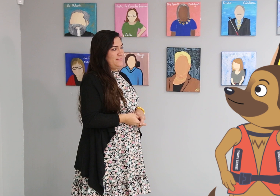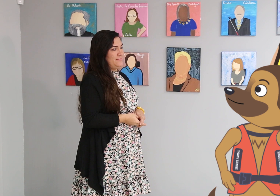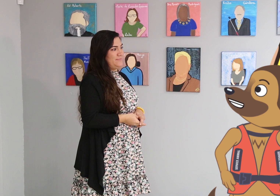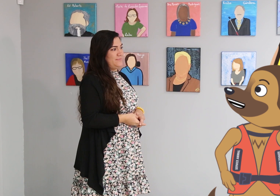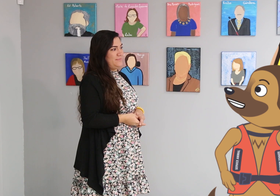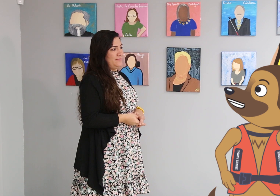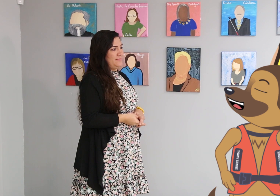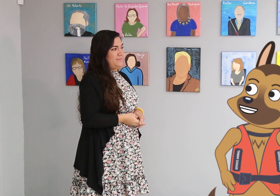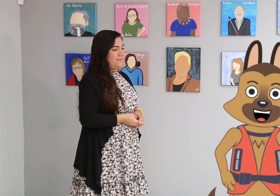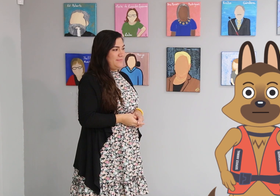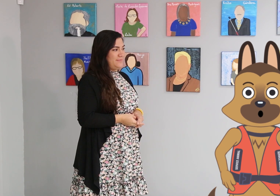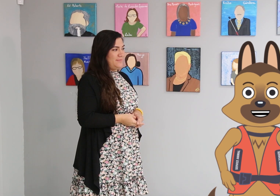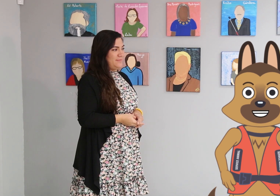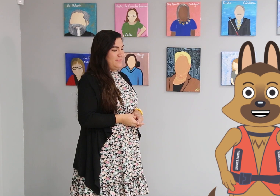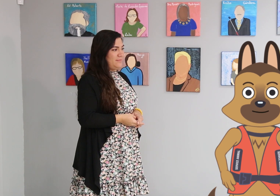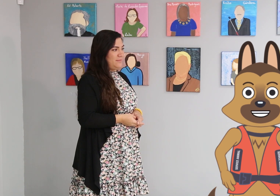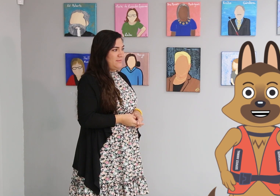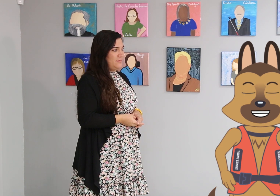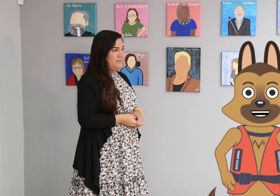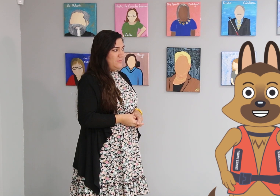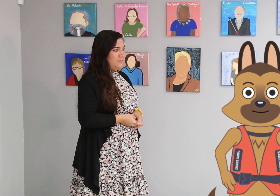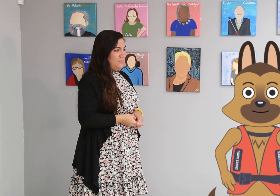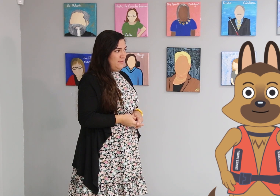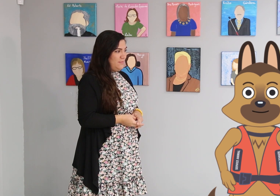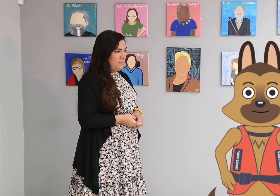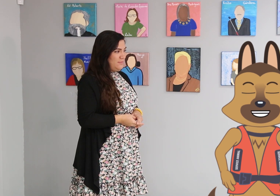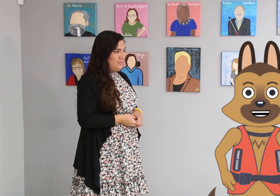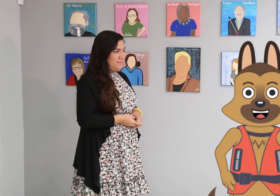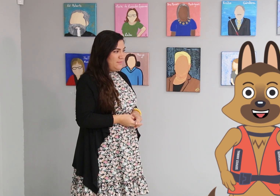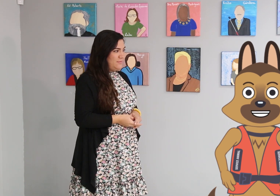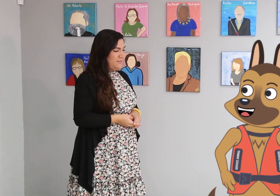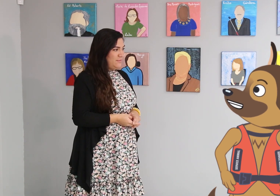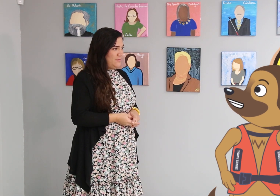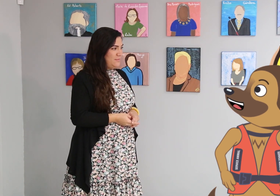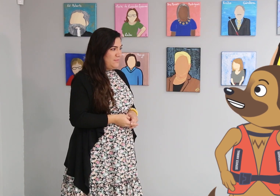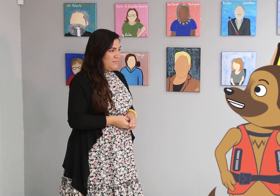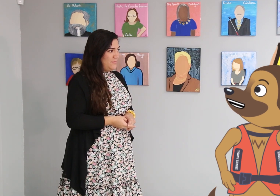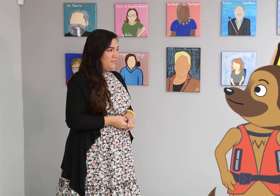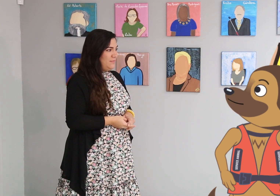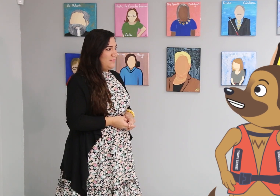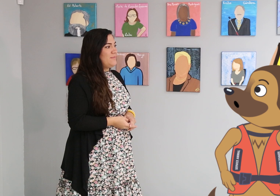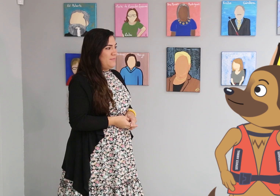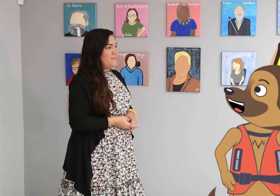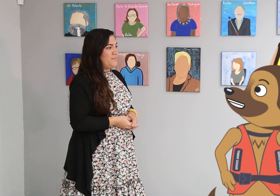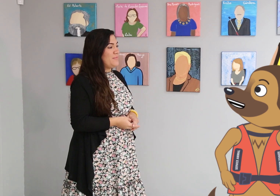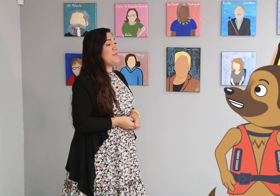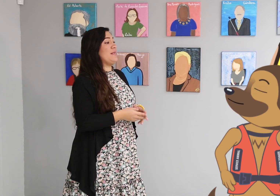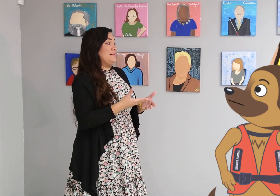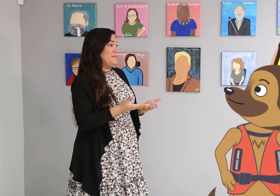Su hija sabe español y lenguaje de señas. ¿Siempre usan el lenguaje de señas para comunicarse entre ustedes?